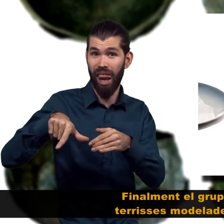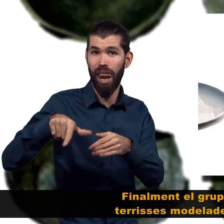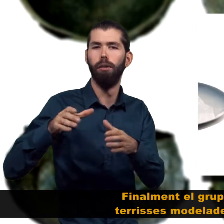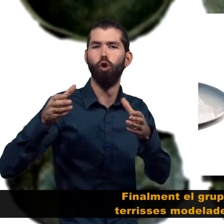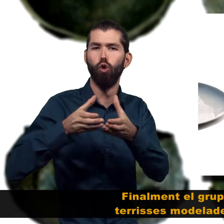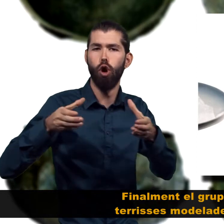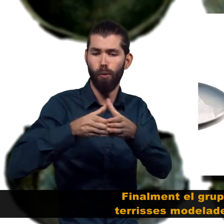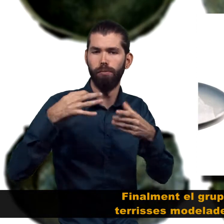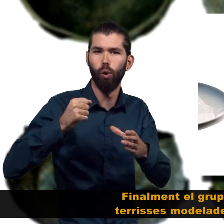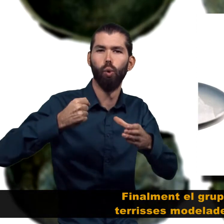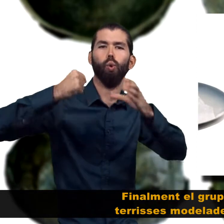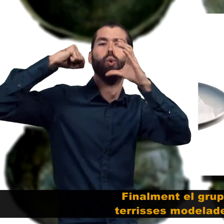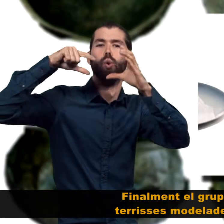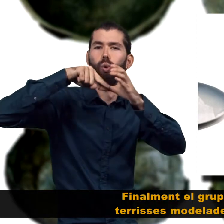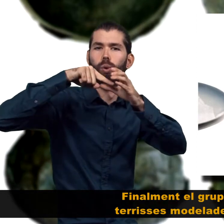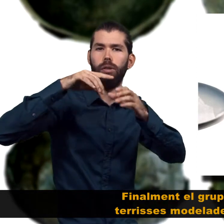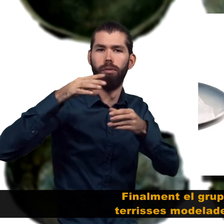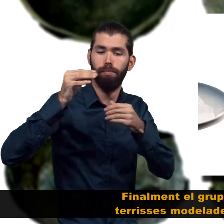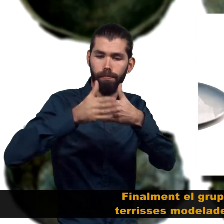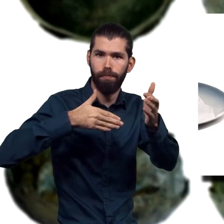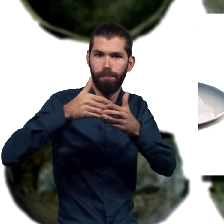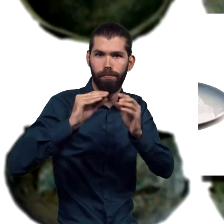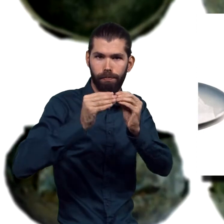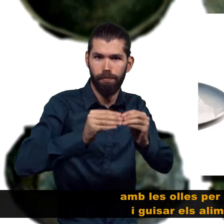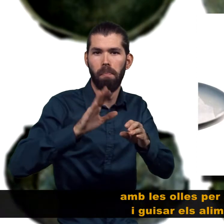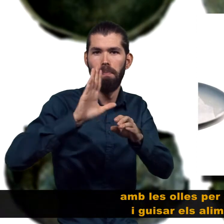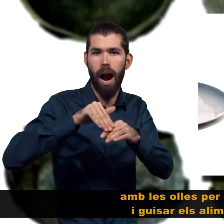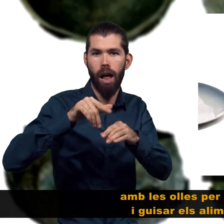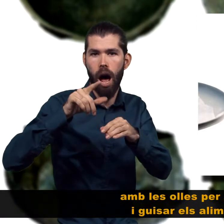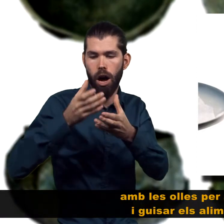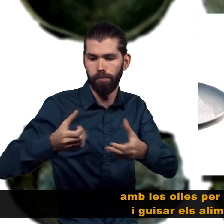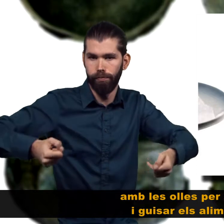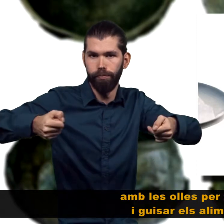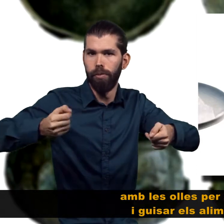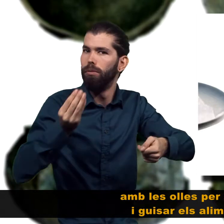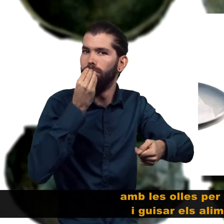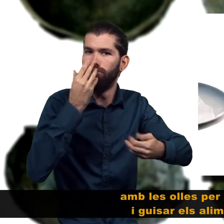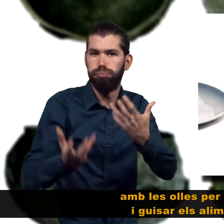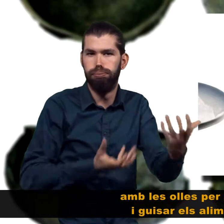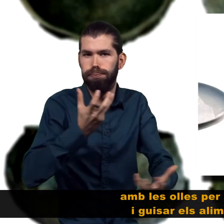Finalment, el grup de les terrisses modelades a mà, amb les olles per a bullir i guisar els aliments.